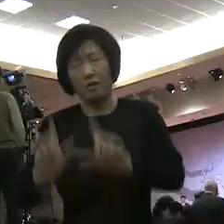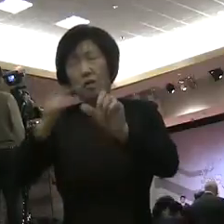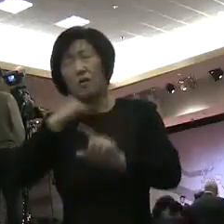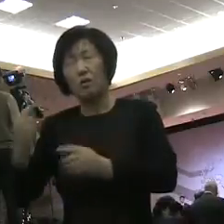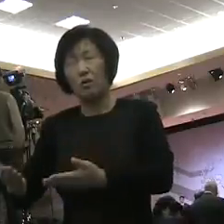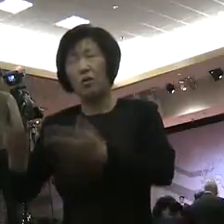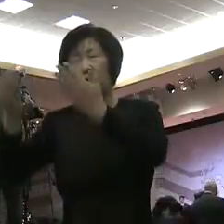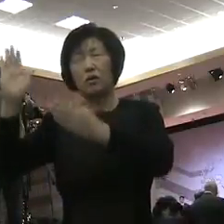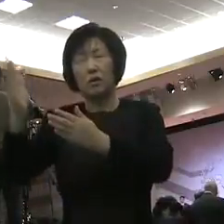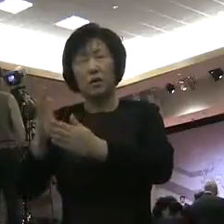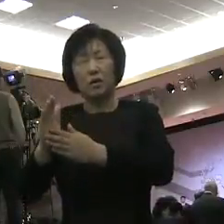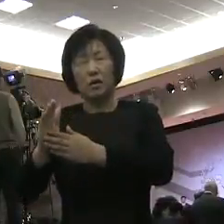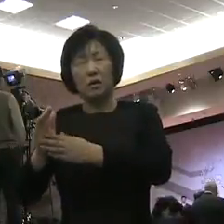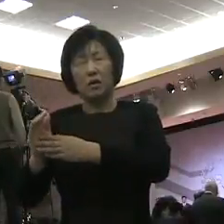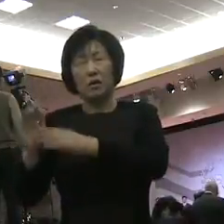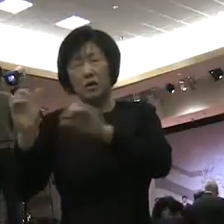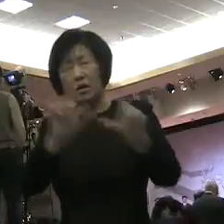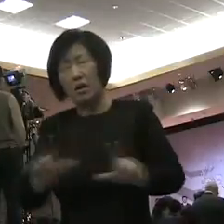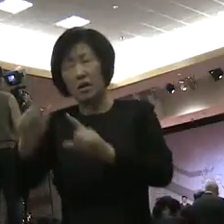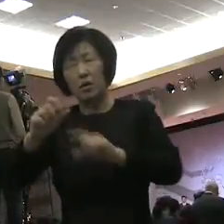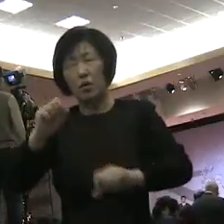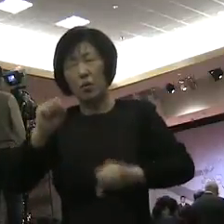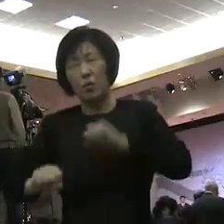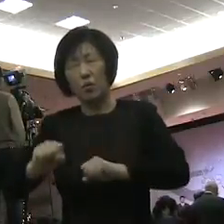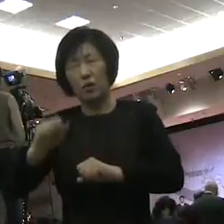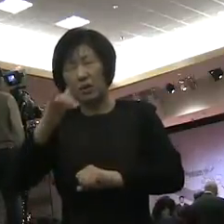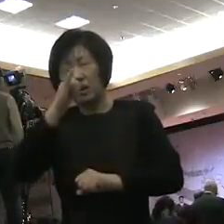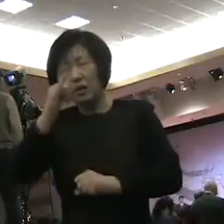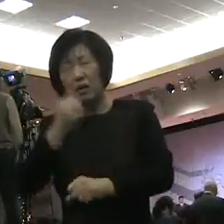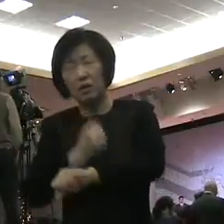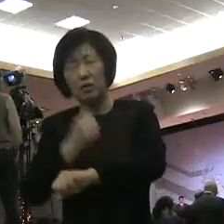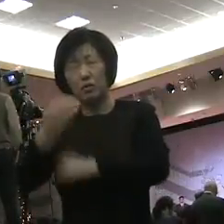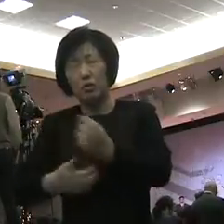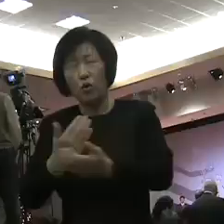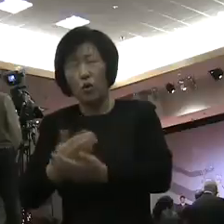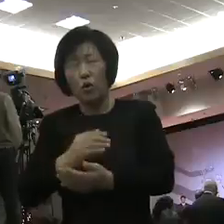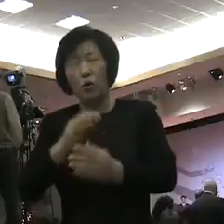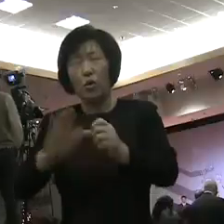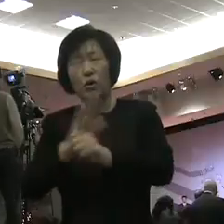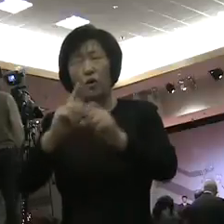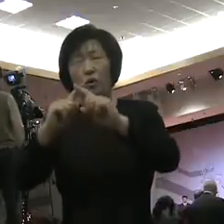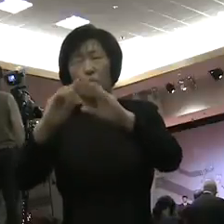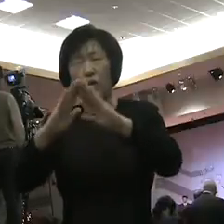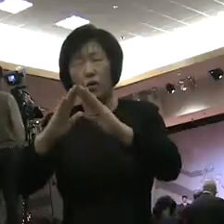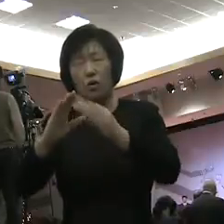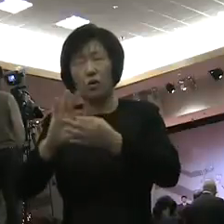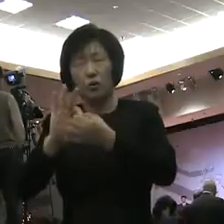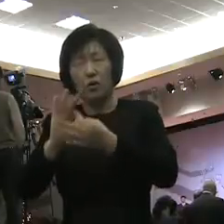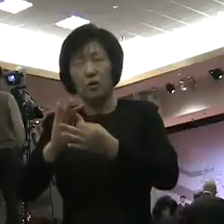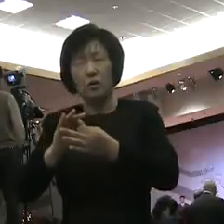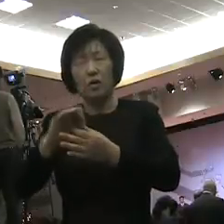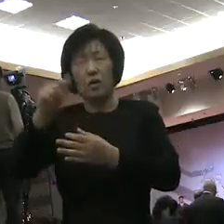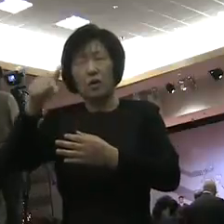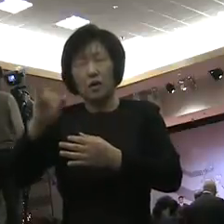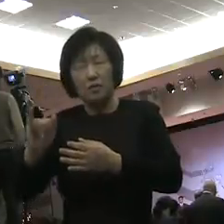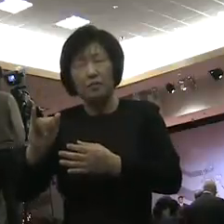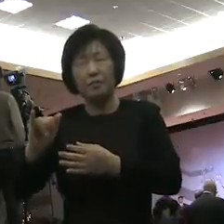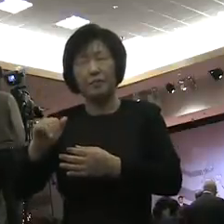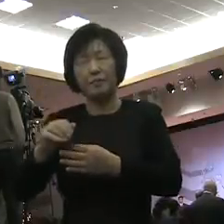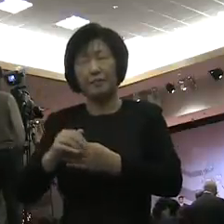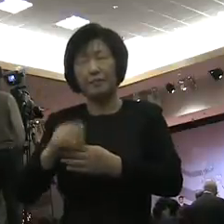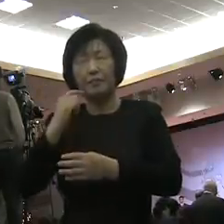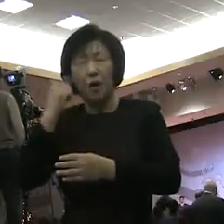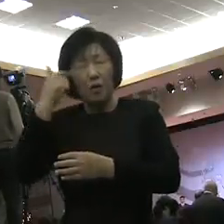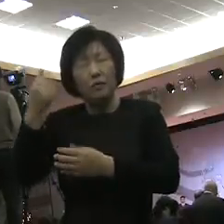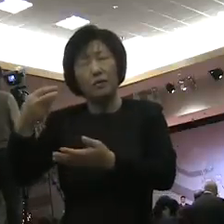헌신되어 살아갈 수 있는 원동력이 되게 하여 주시옵소서. 우리 교회를 위해 김승욱 담임 목사님을 세워주심에 감사를 드립니다. 늘 영육간의